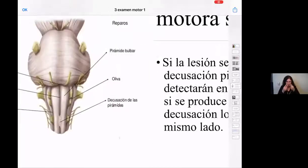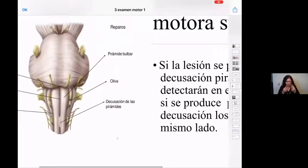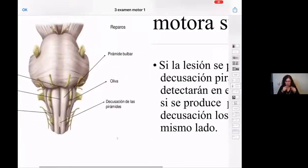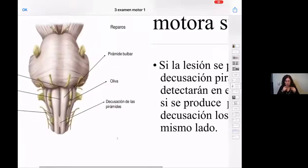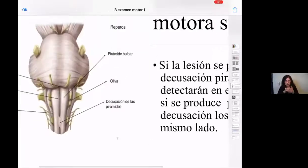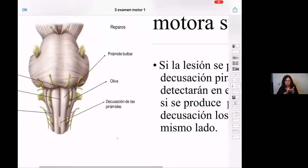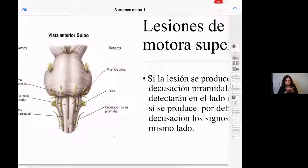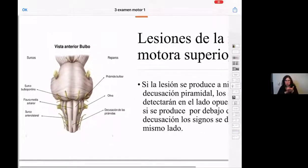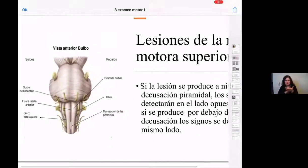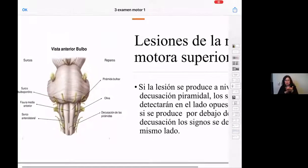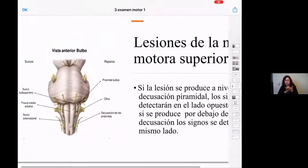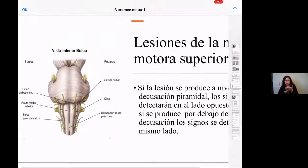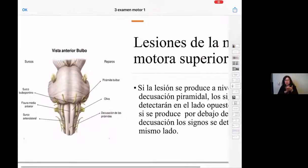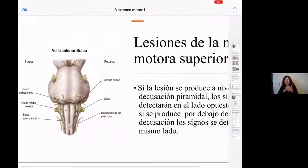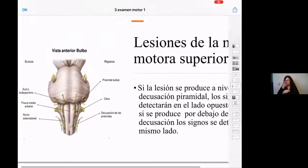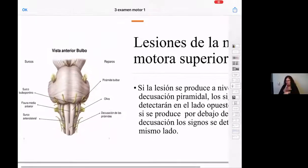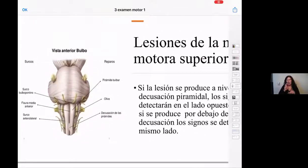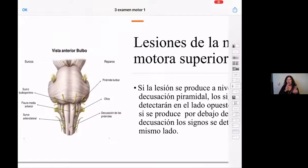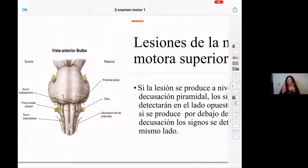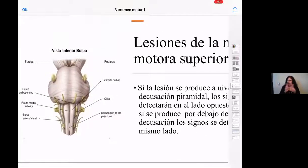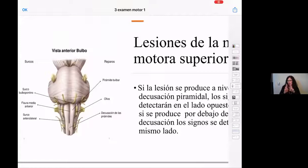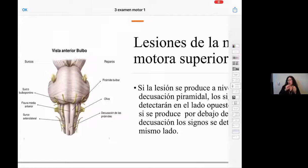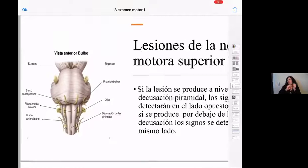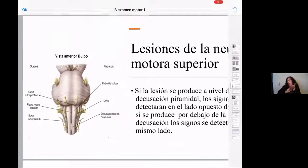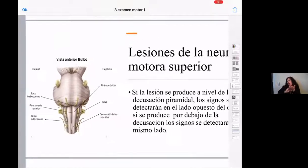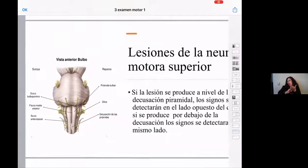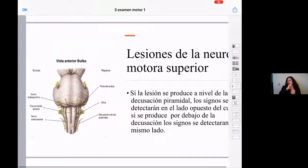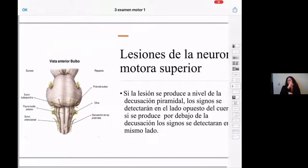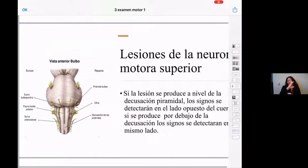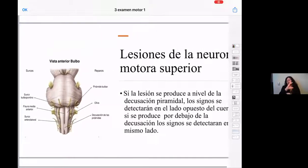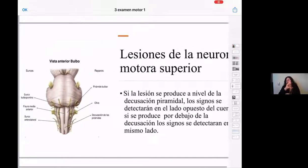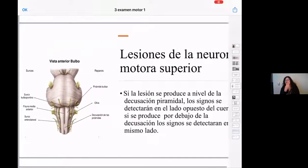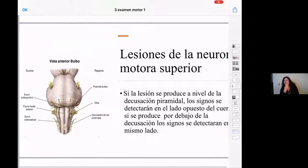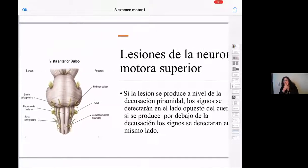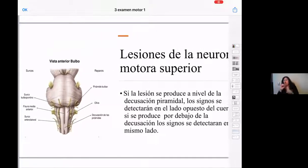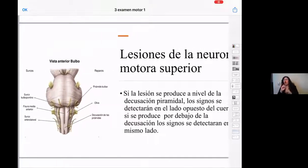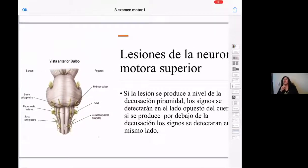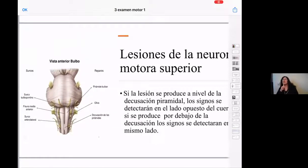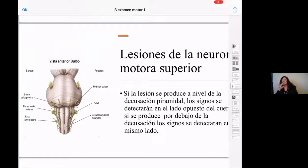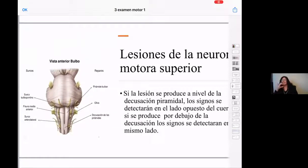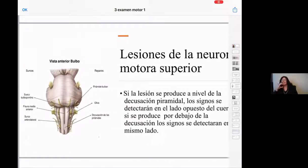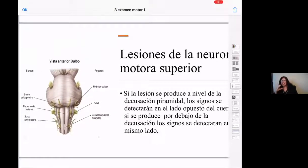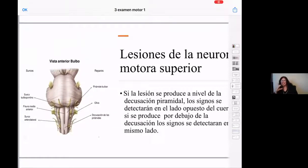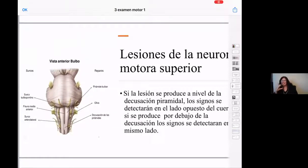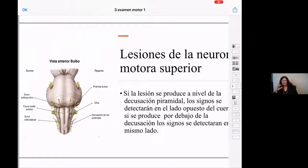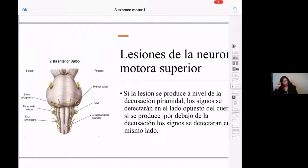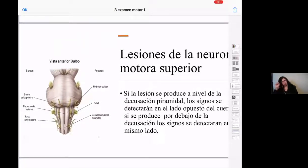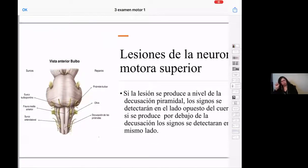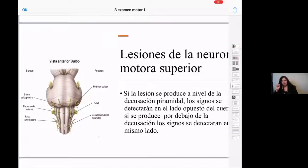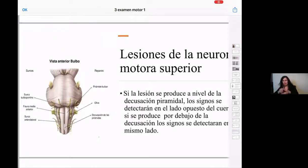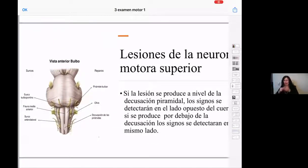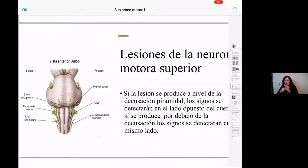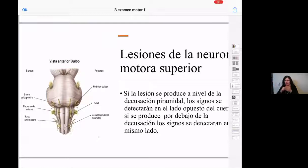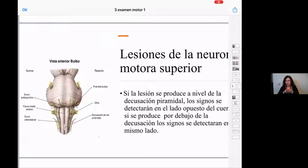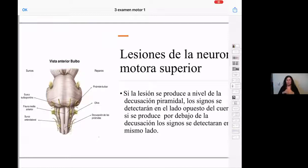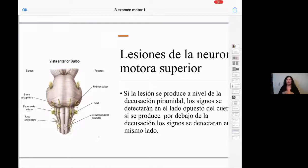¿ya? Y porque tiene relación con accidentes vasculares, tiene relación con TEC, ¿ya? Y las lesiones más bajo